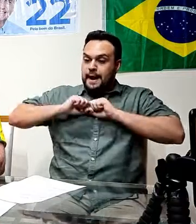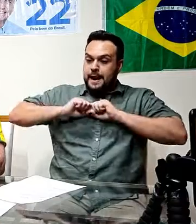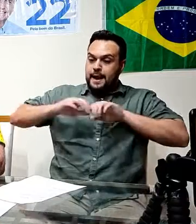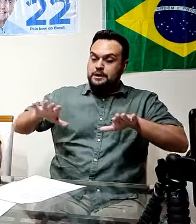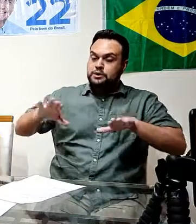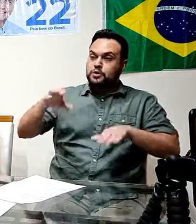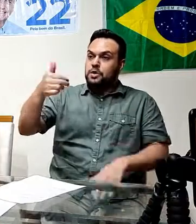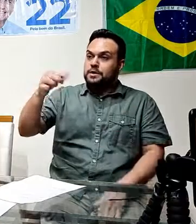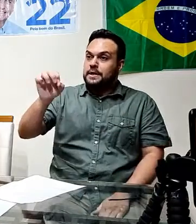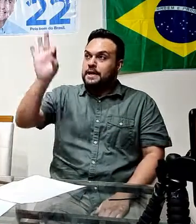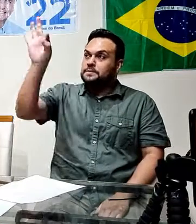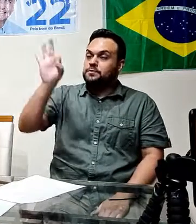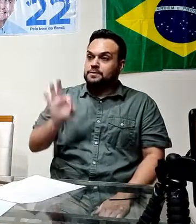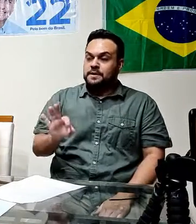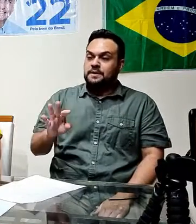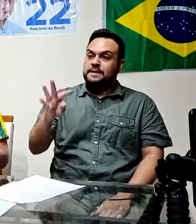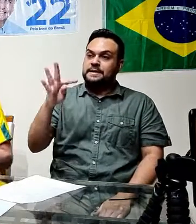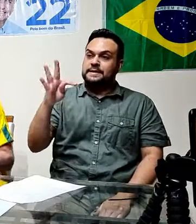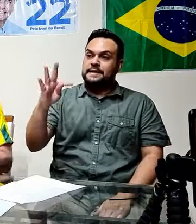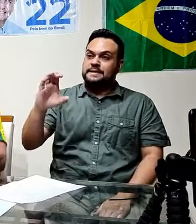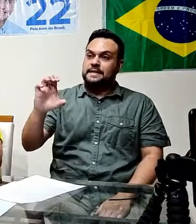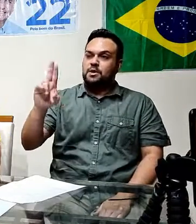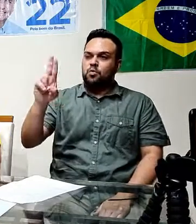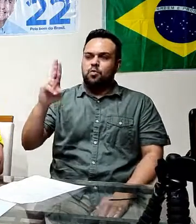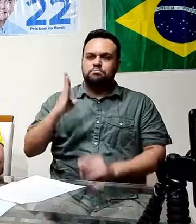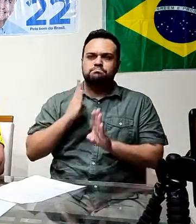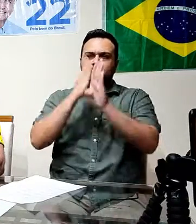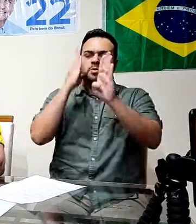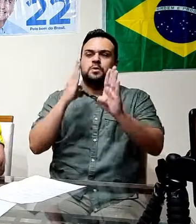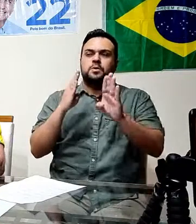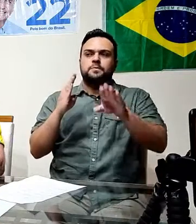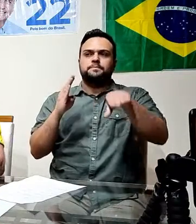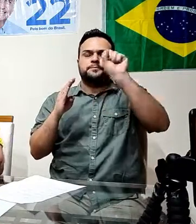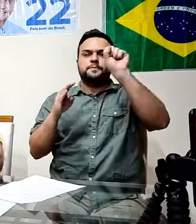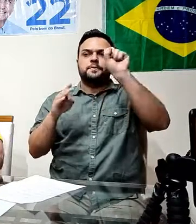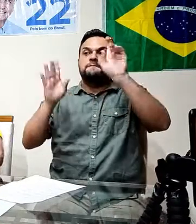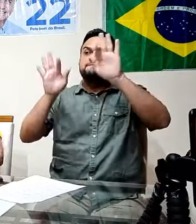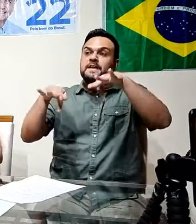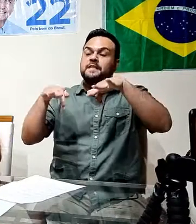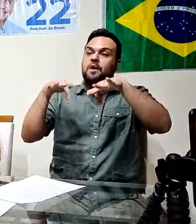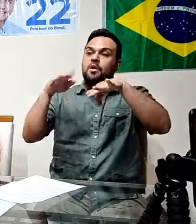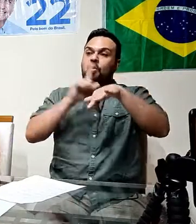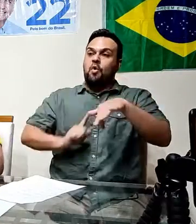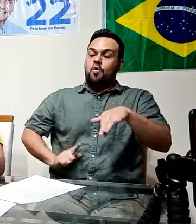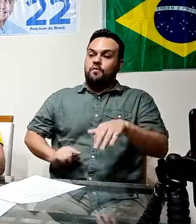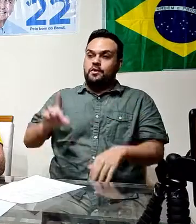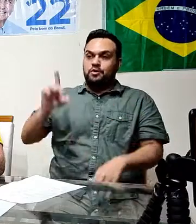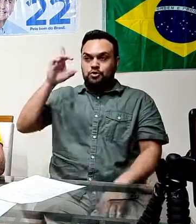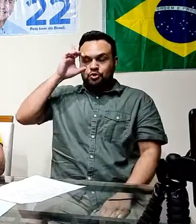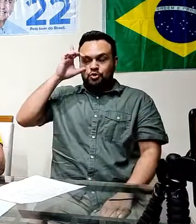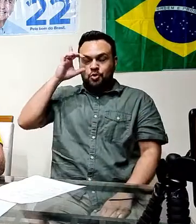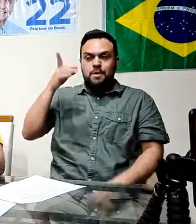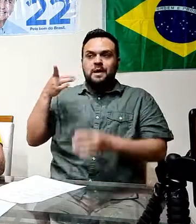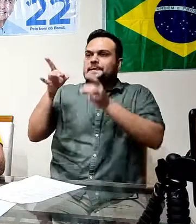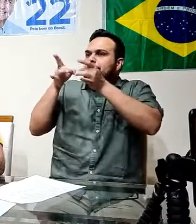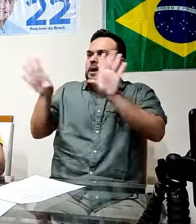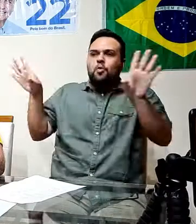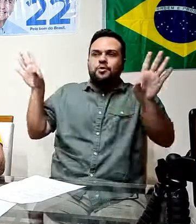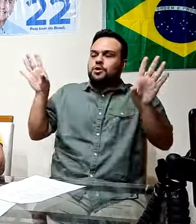10% disso, daí o Tribunal de Contas da União voltou, né, no final do governo Dilma, e não reparou, não deixou mais que o